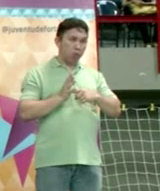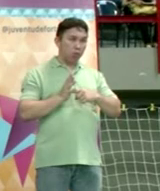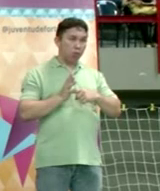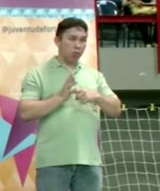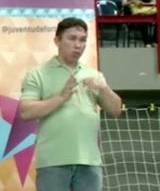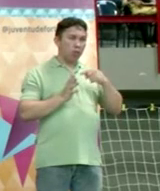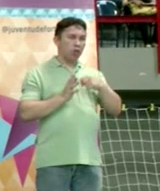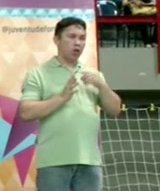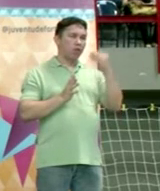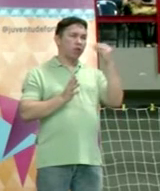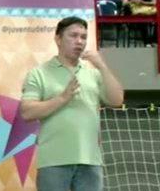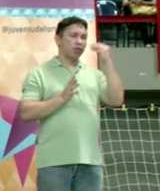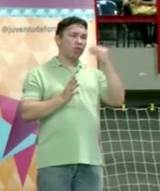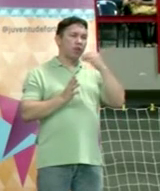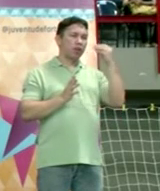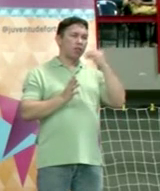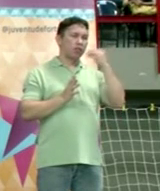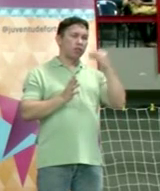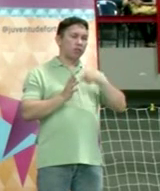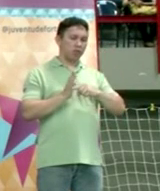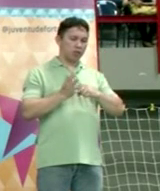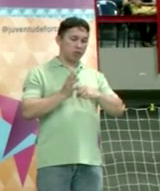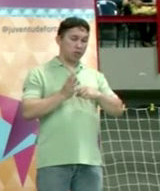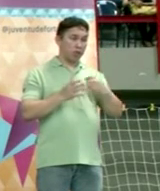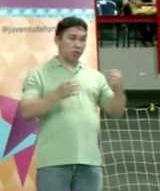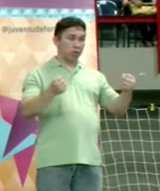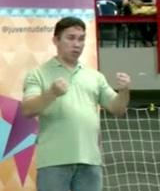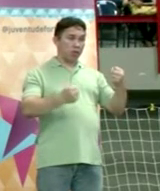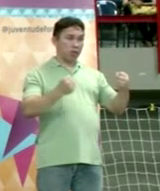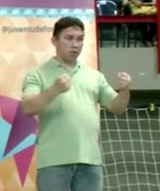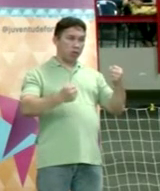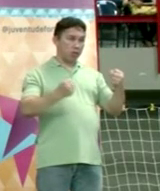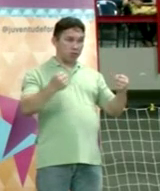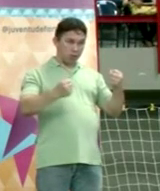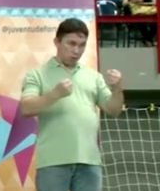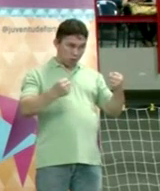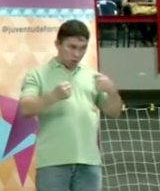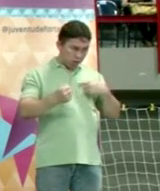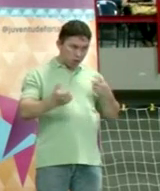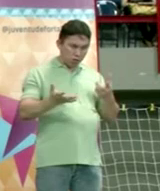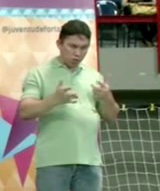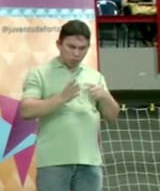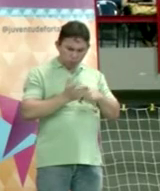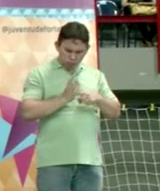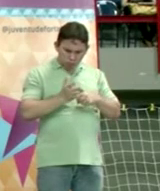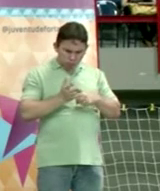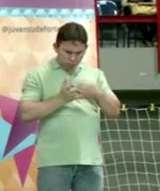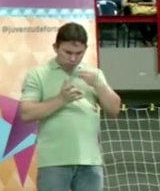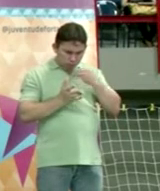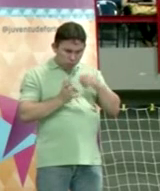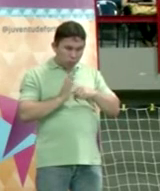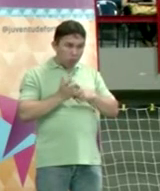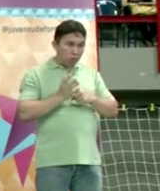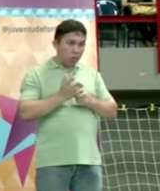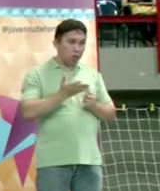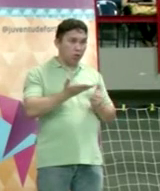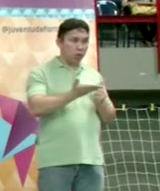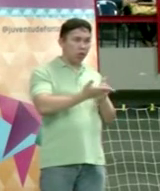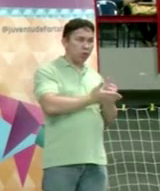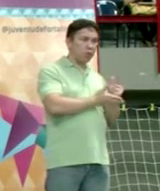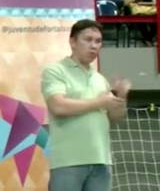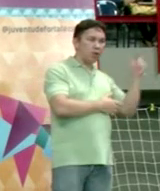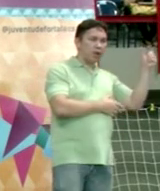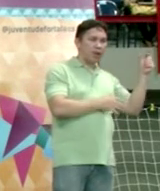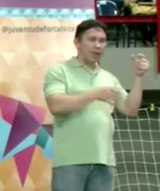automaticamente perde a potência. E o caminhoneiro não quer perder potência no carro dele. Aí eles compraram um